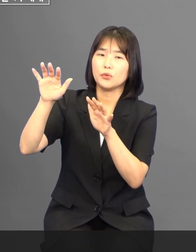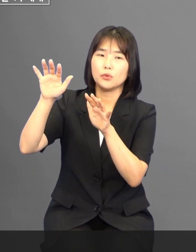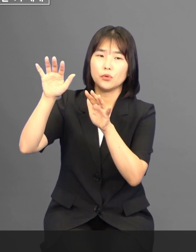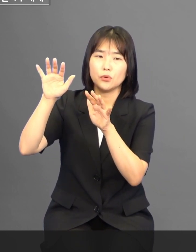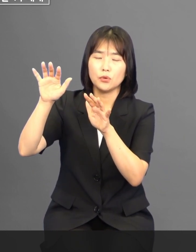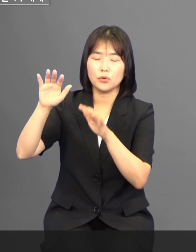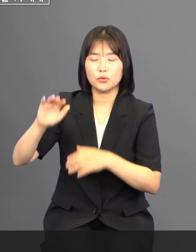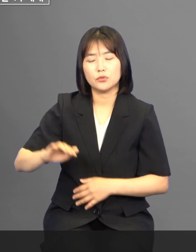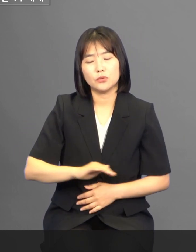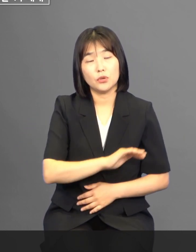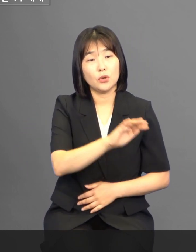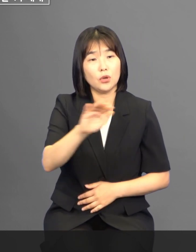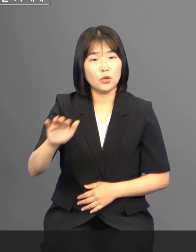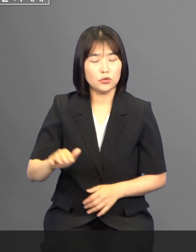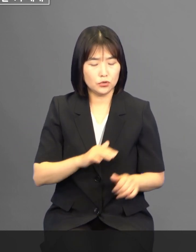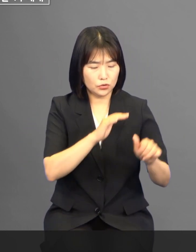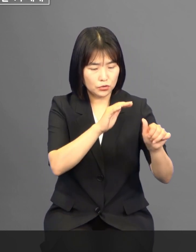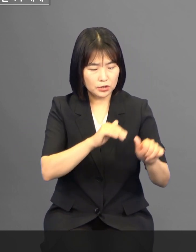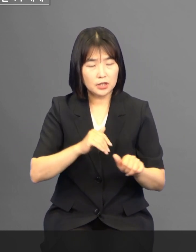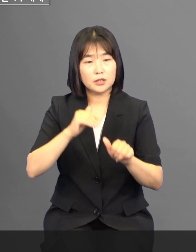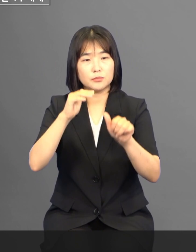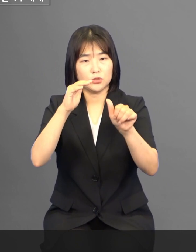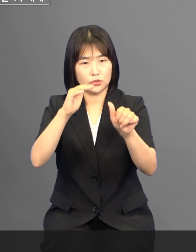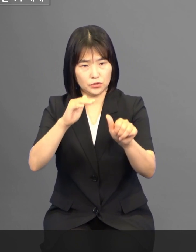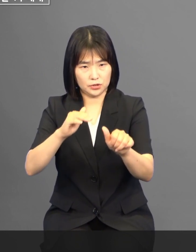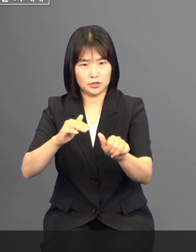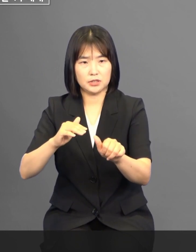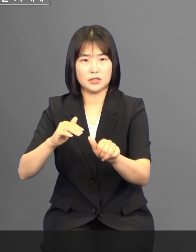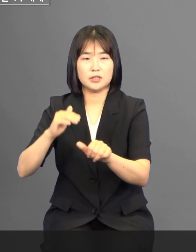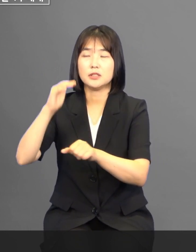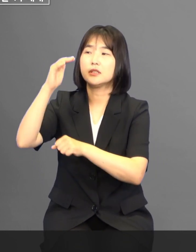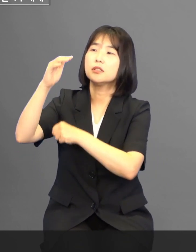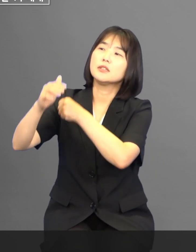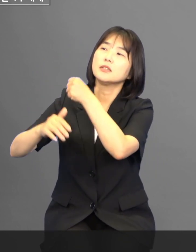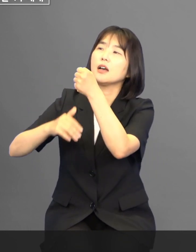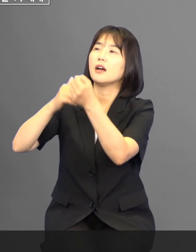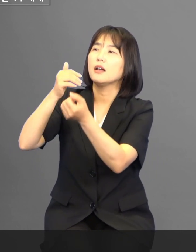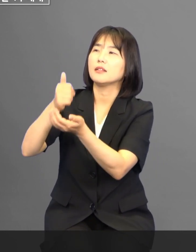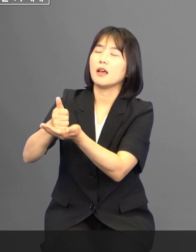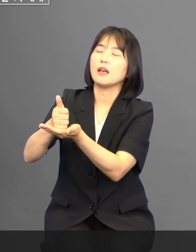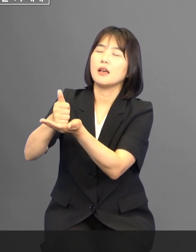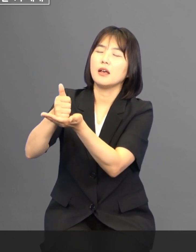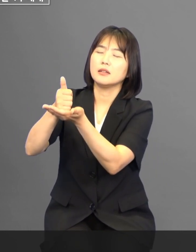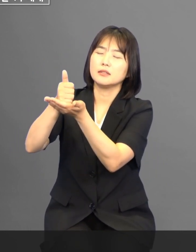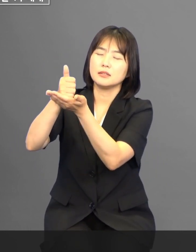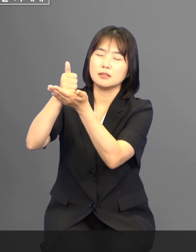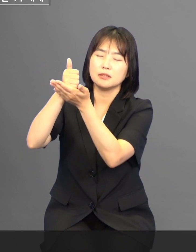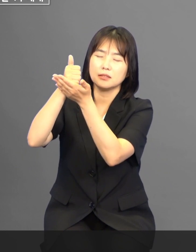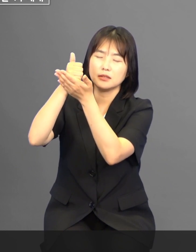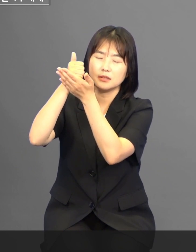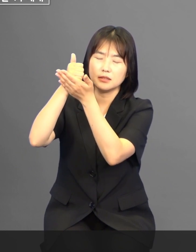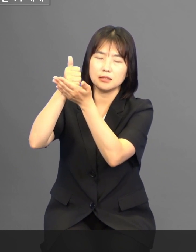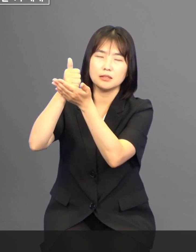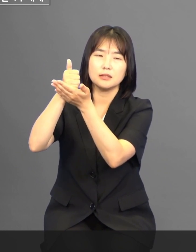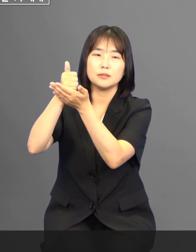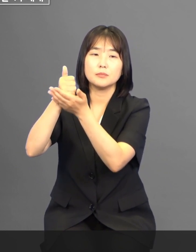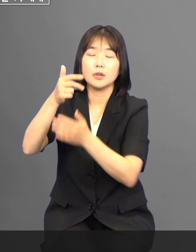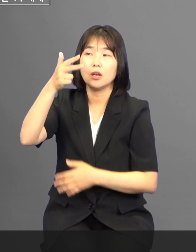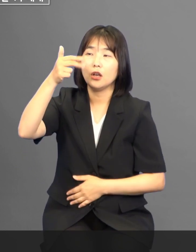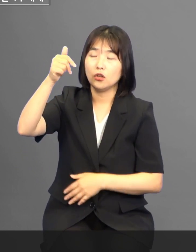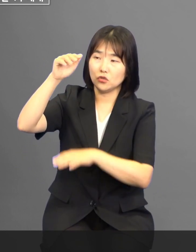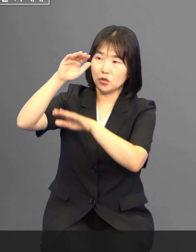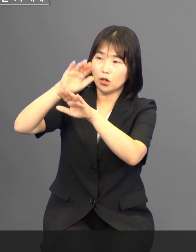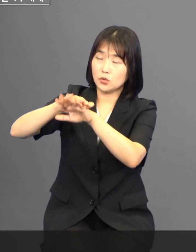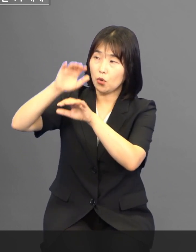우리를 부르시는 하나님, 우리를 부르시는 하나님, 주의 손과 발이